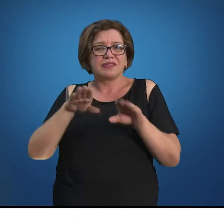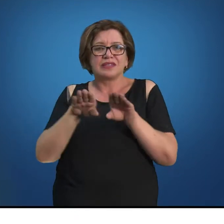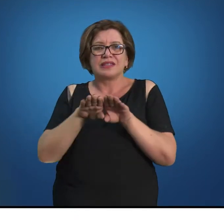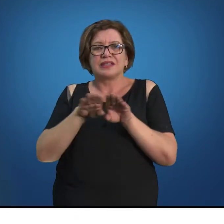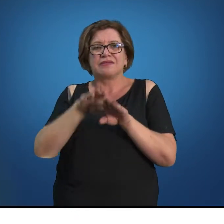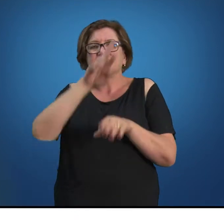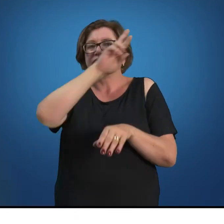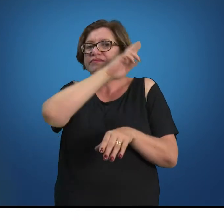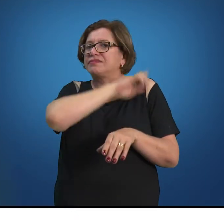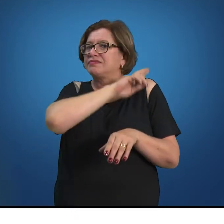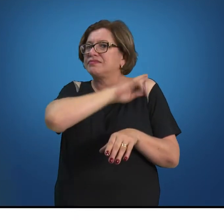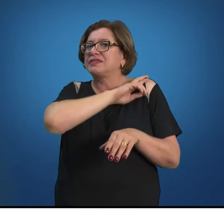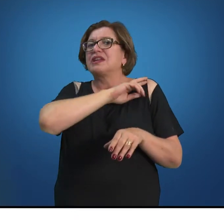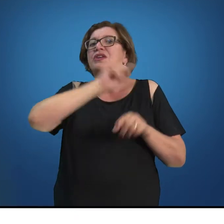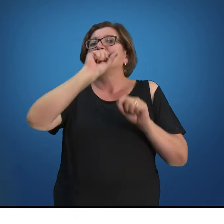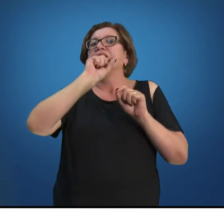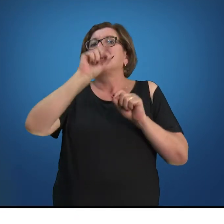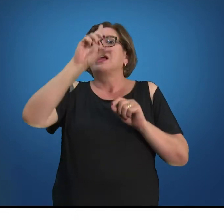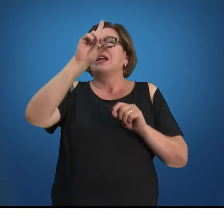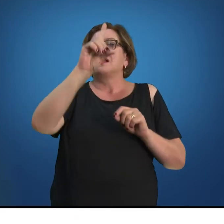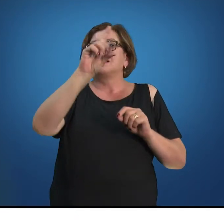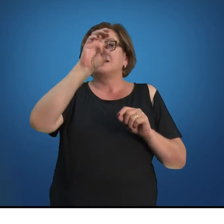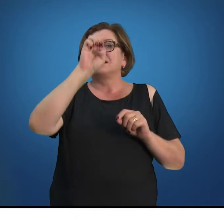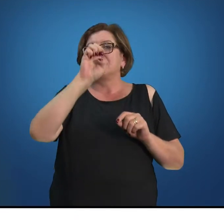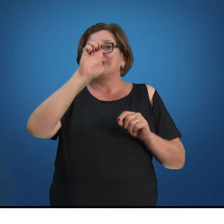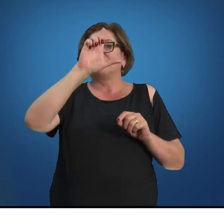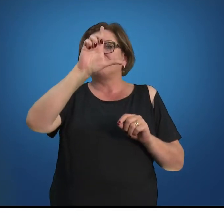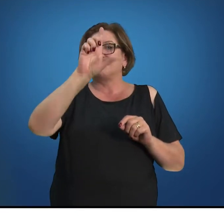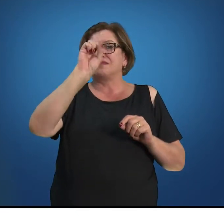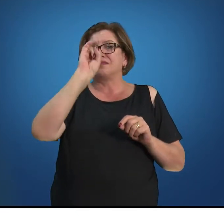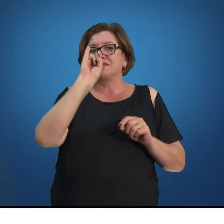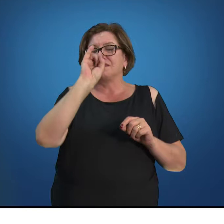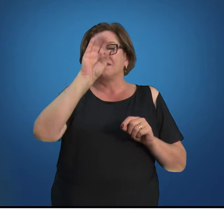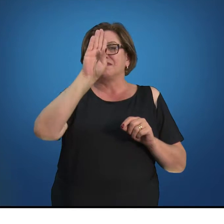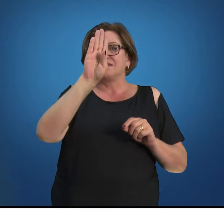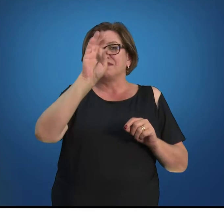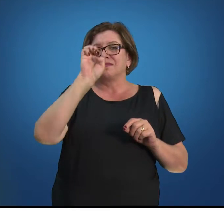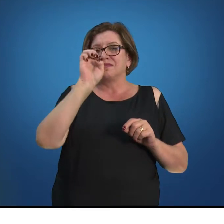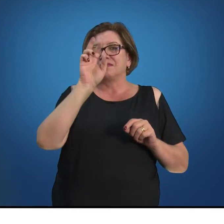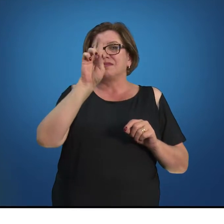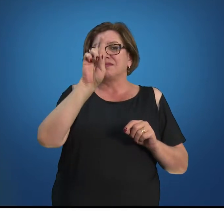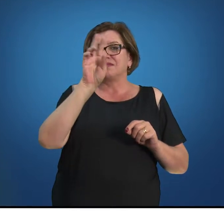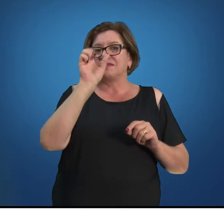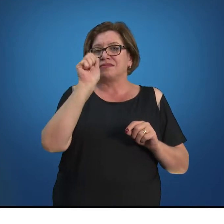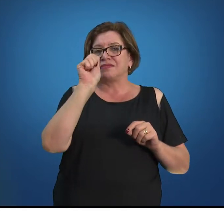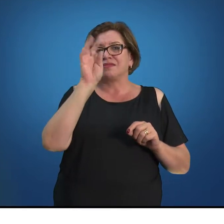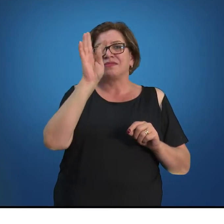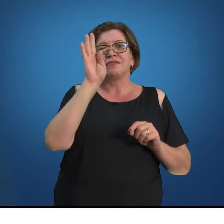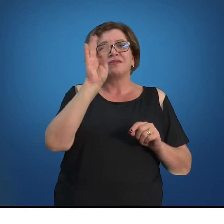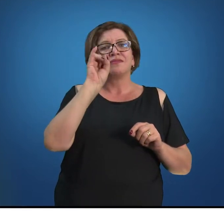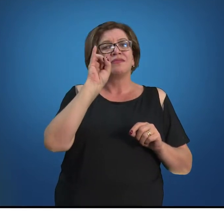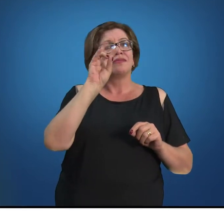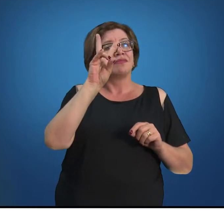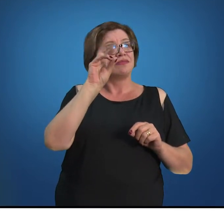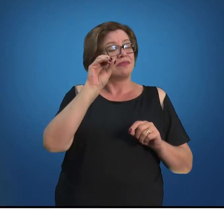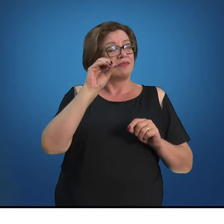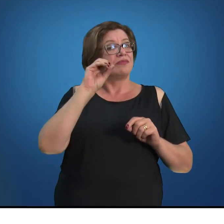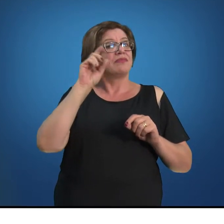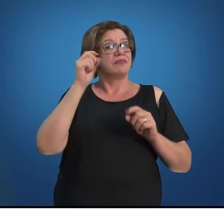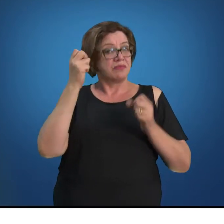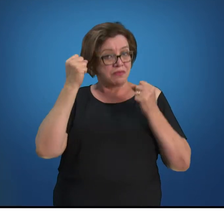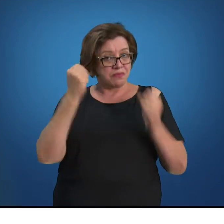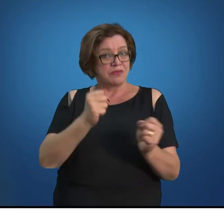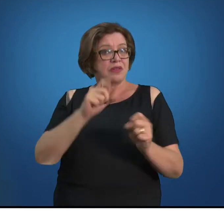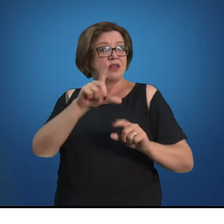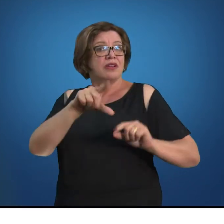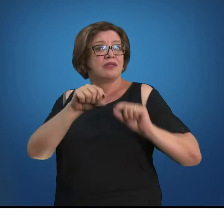um papel deliberativo e não apenas consultivo, ou seja, que possam tomar as decisões que são necessárias